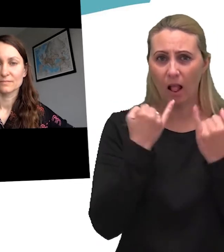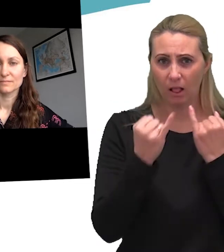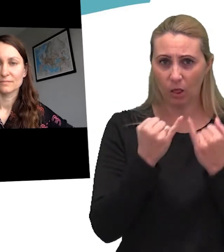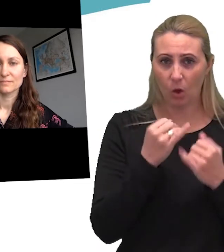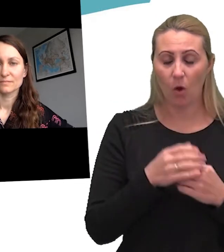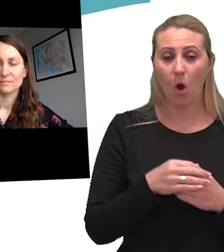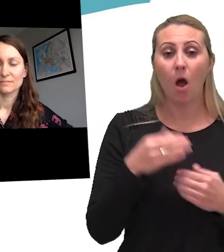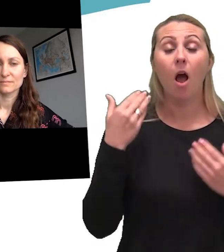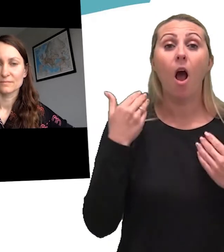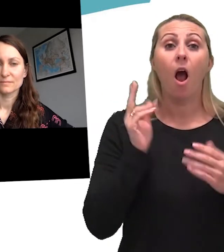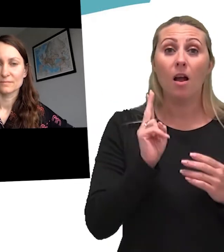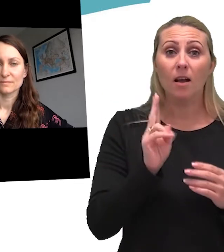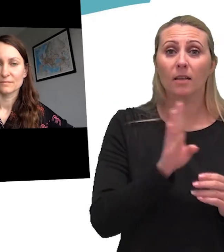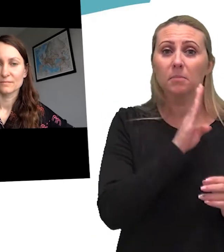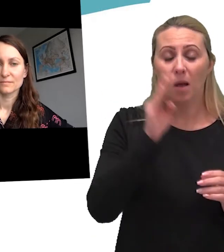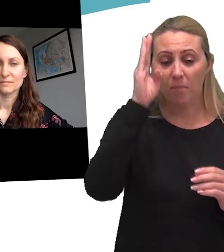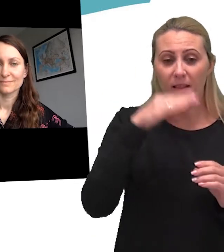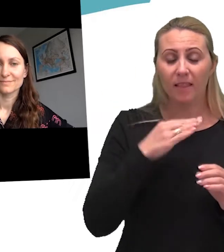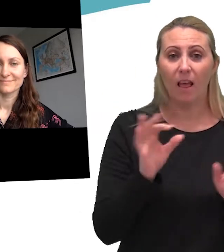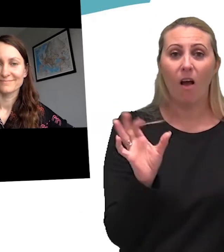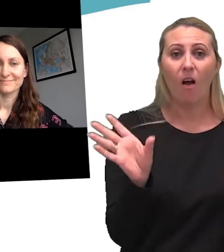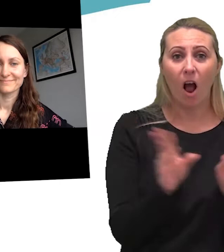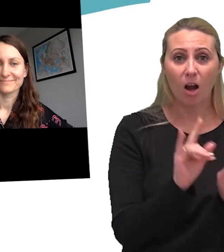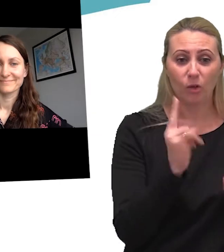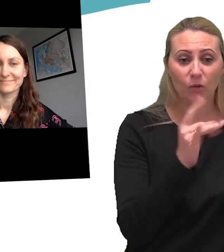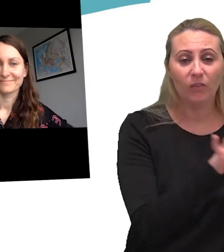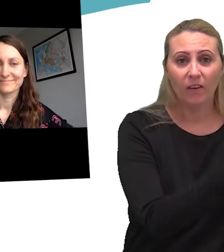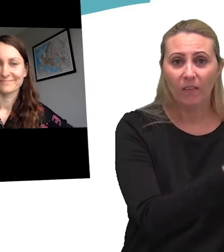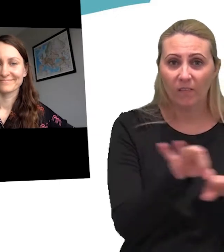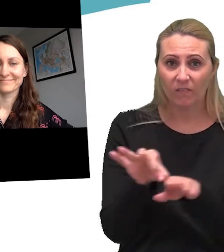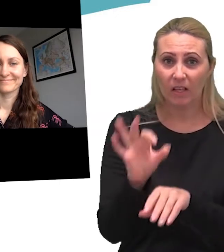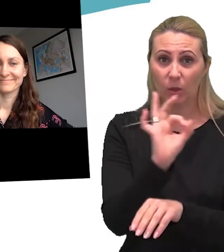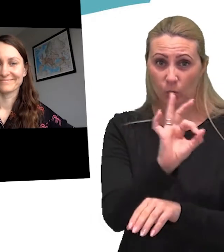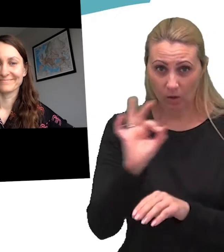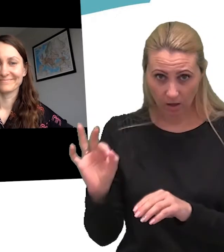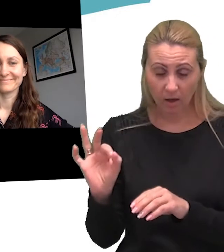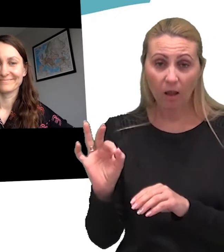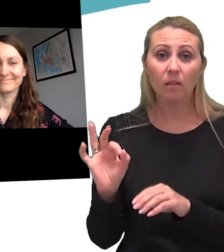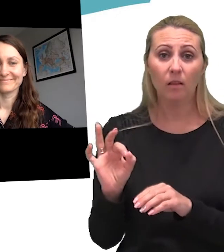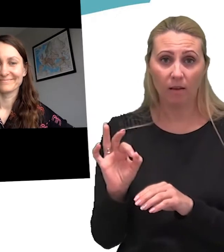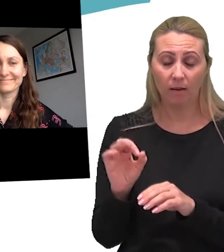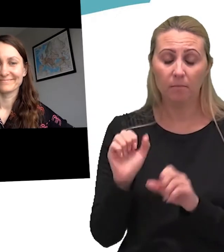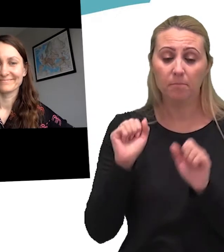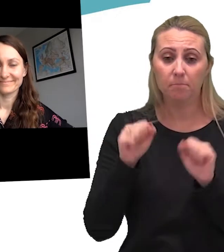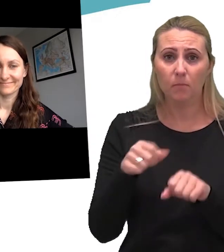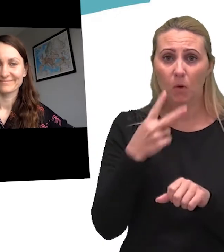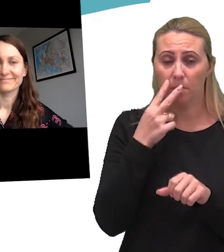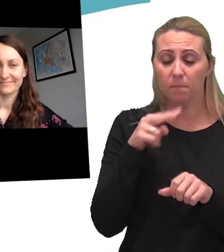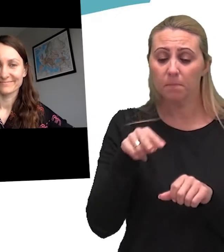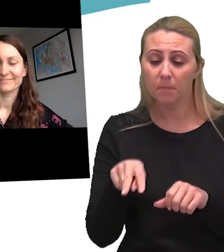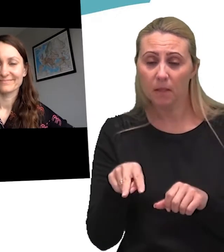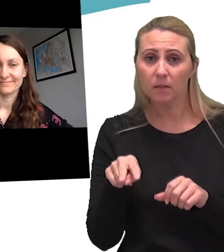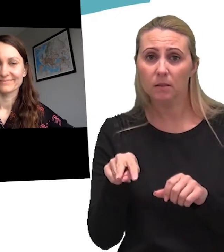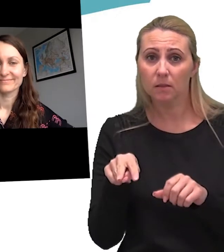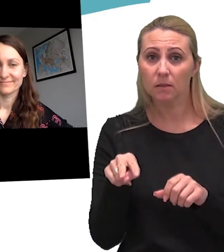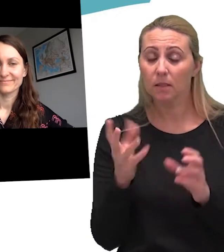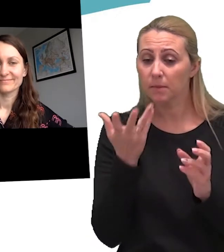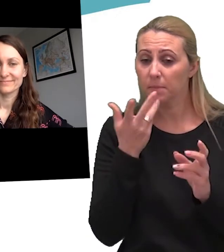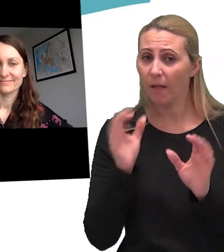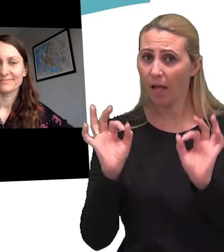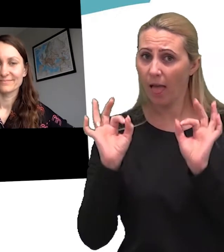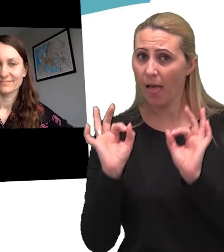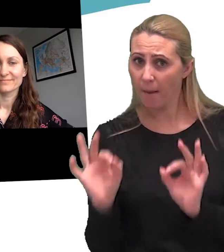tėveliai, mamytės, kurie eina kartu dar su vaiku kompanija jiems palaikyti, tai gali tiesiog užmesti akį ir pažiūrėti, ar ta